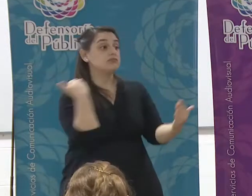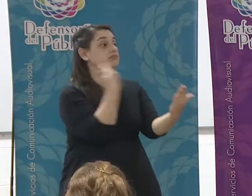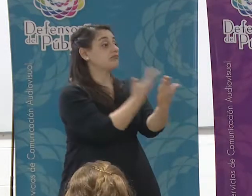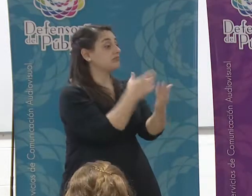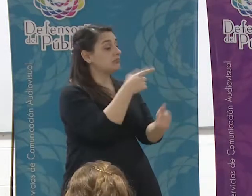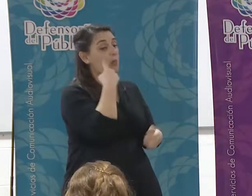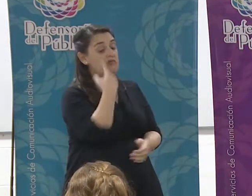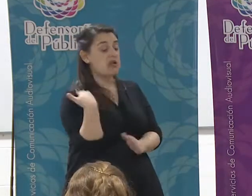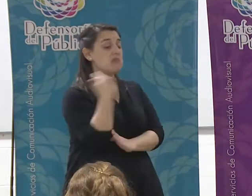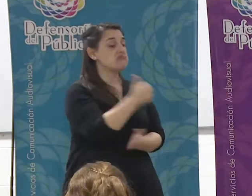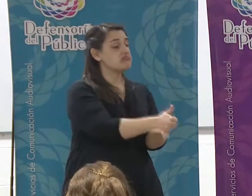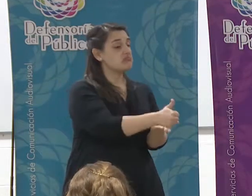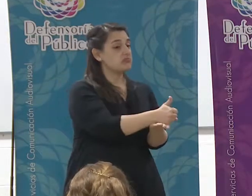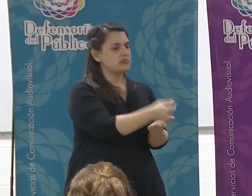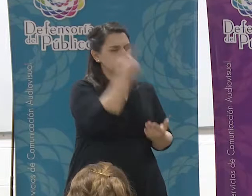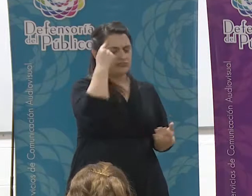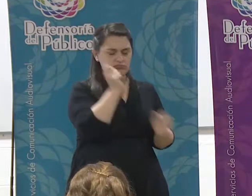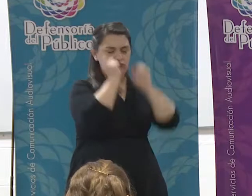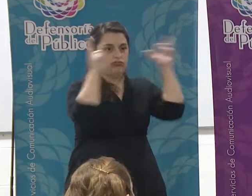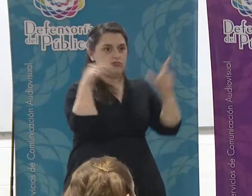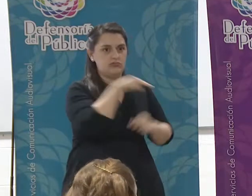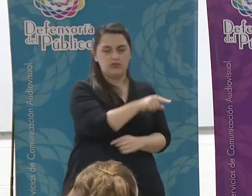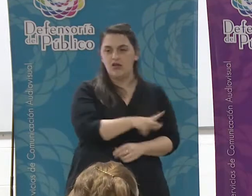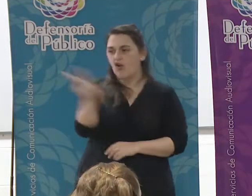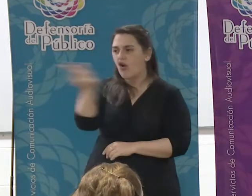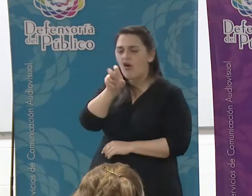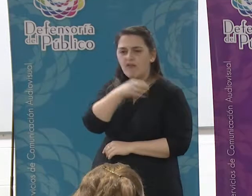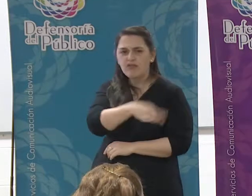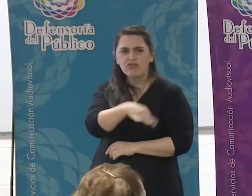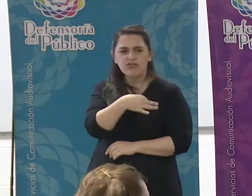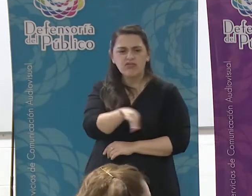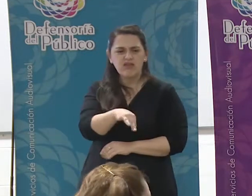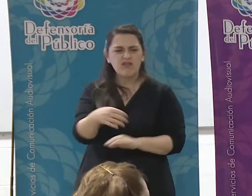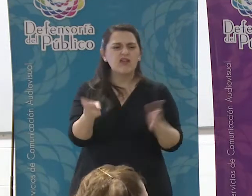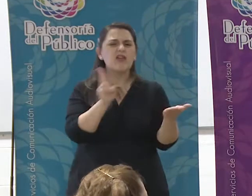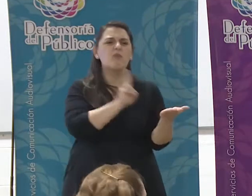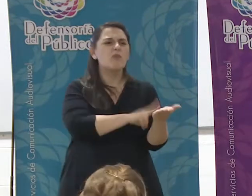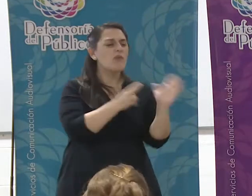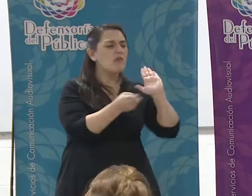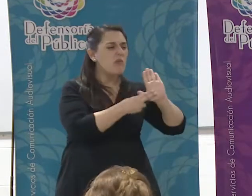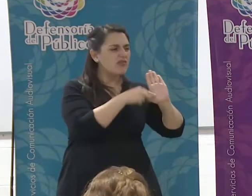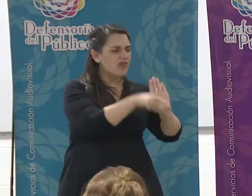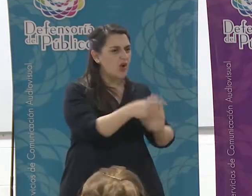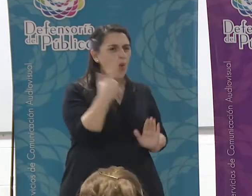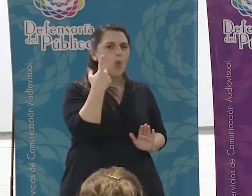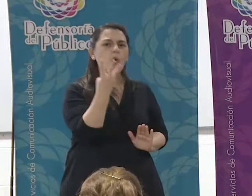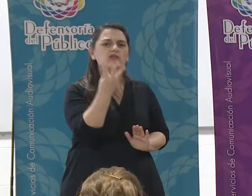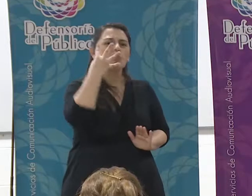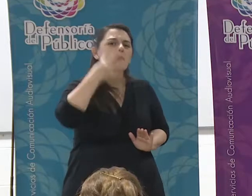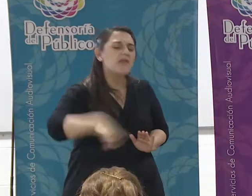a la municipalidad, nos sorprendió que nos tengan que cobrar un impuesto de casi 4.000 pesos